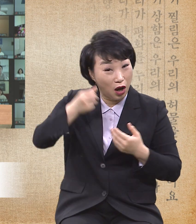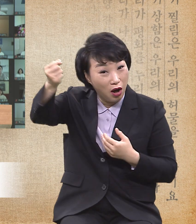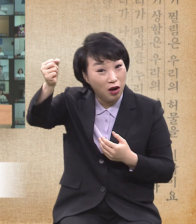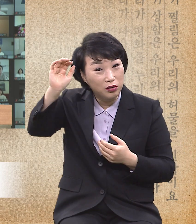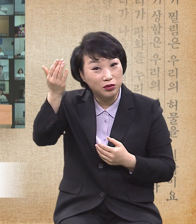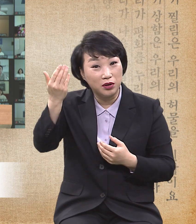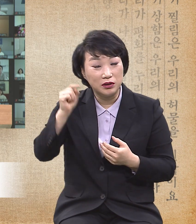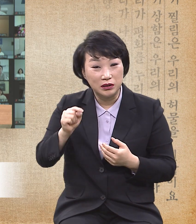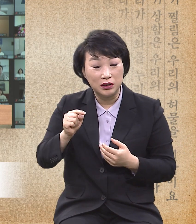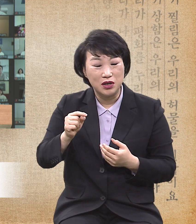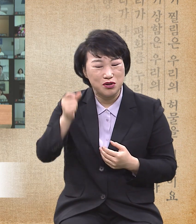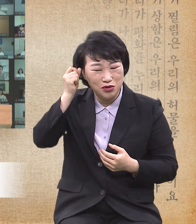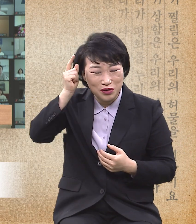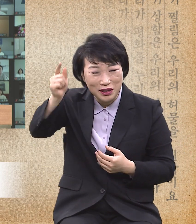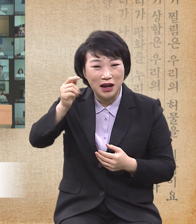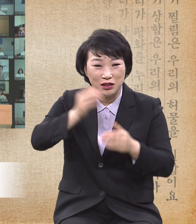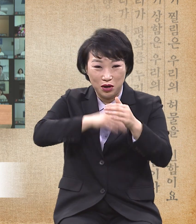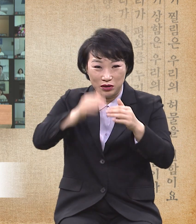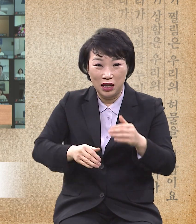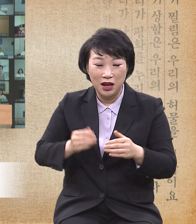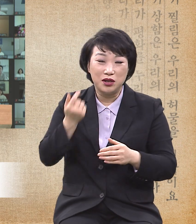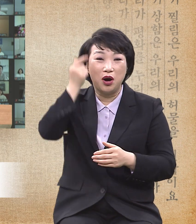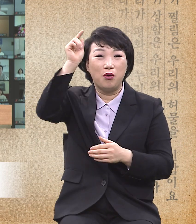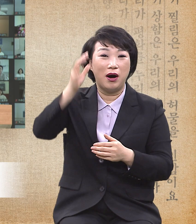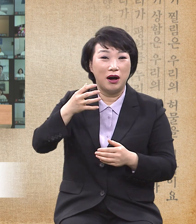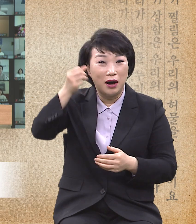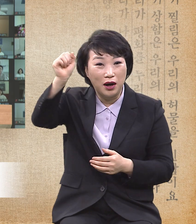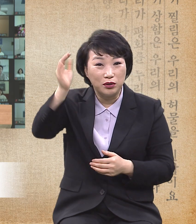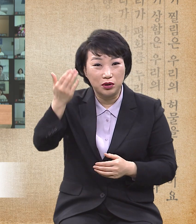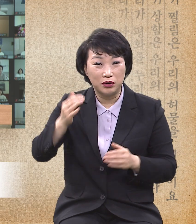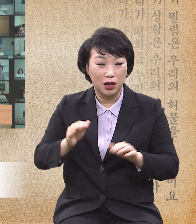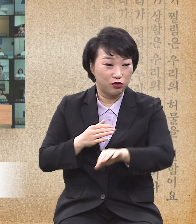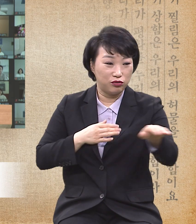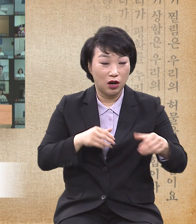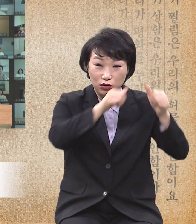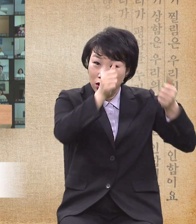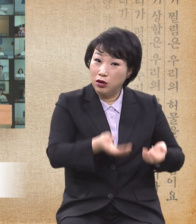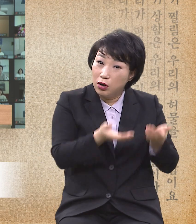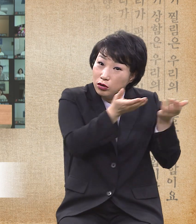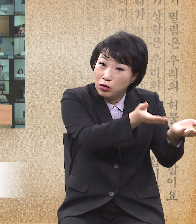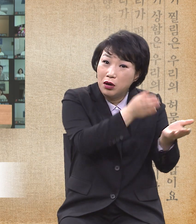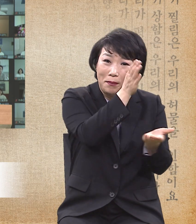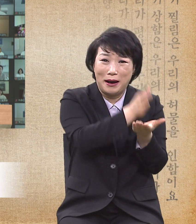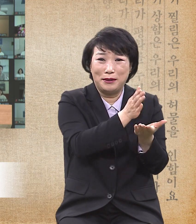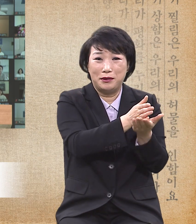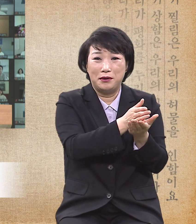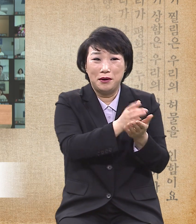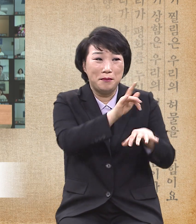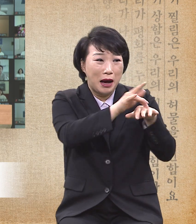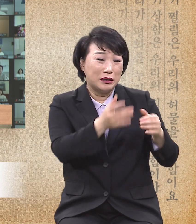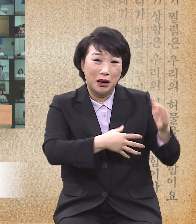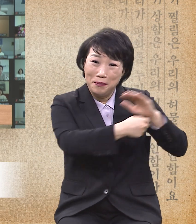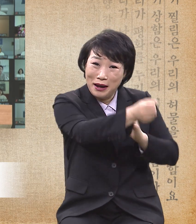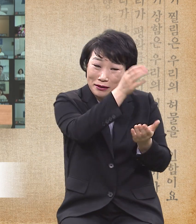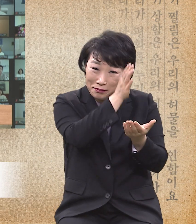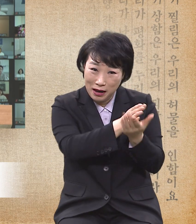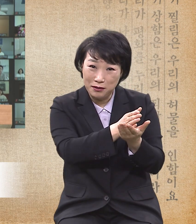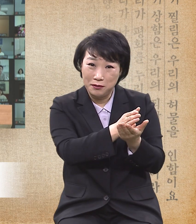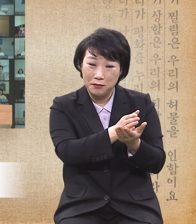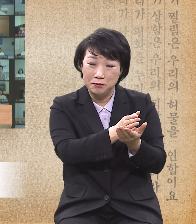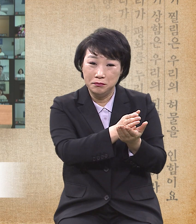할 위대한 절대적 영광을 우상에게 주지 마라, 마귀에게 빼앗기지